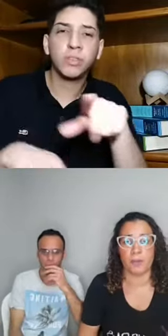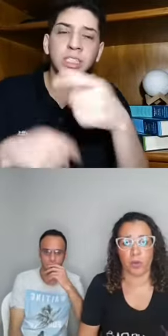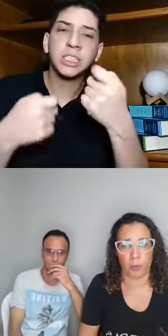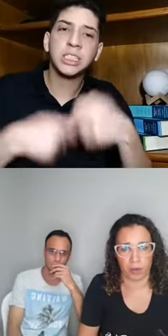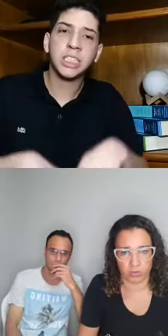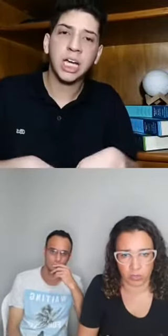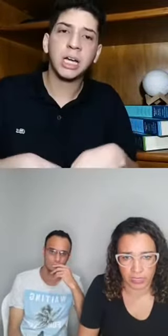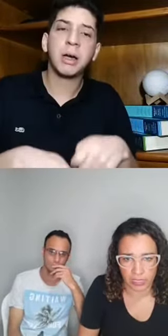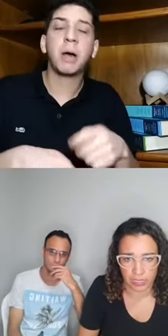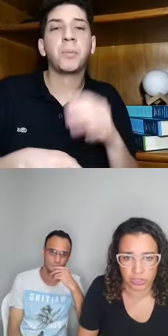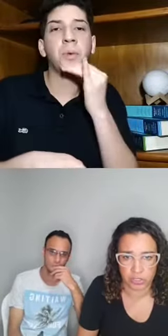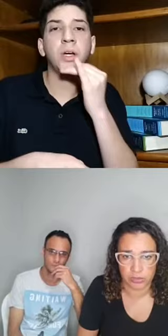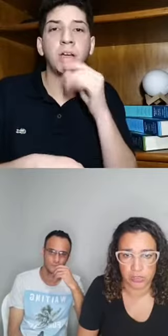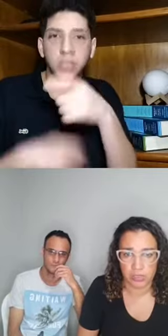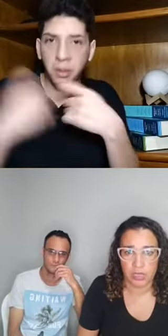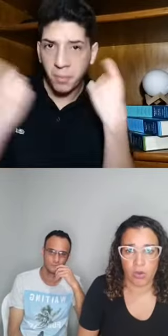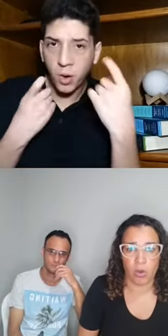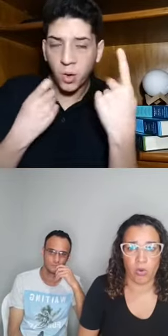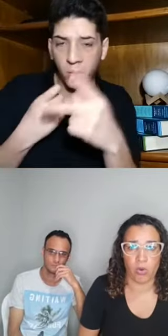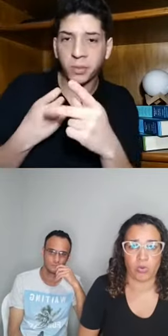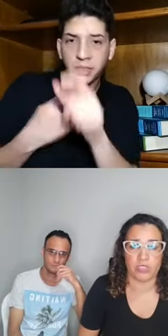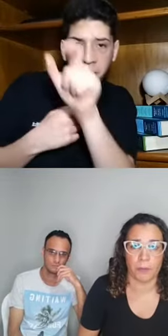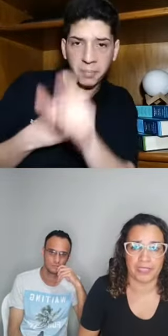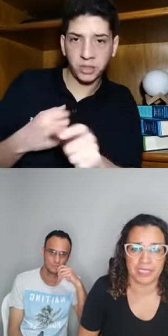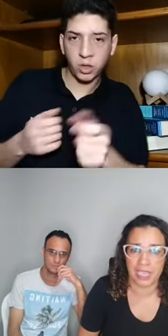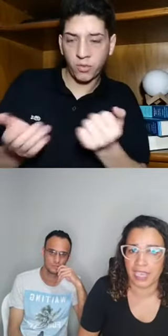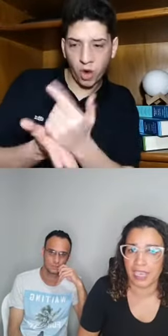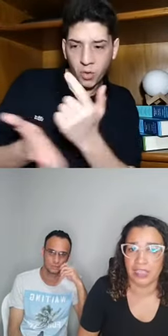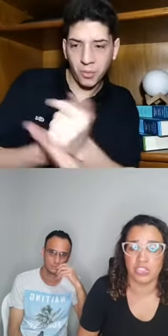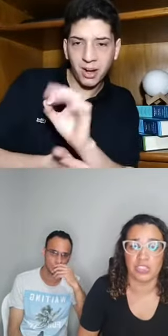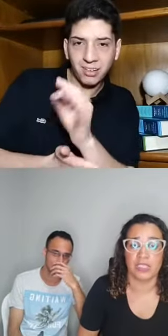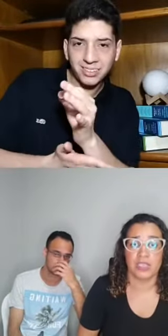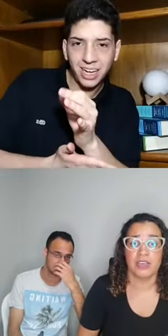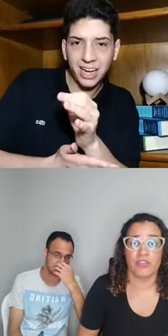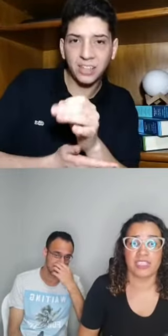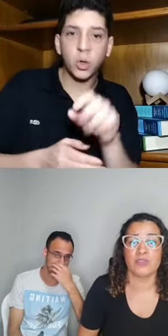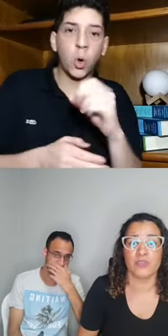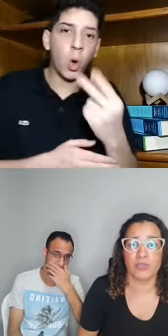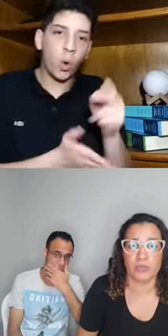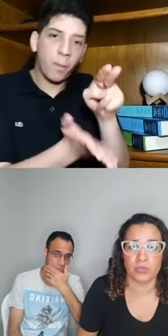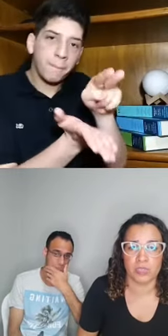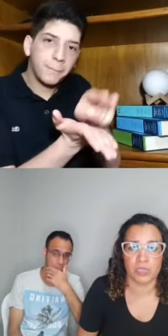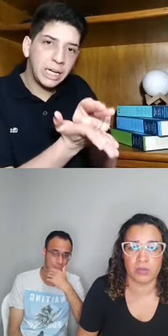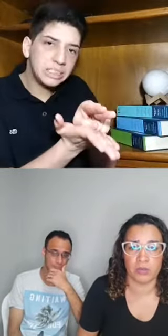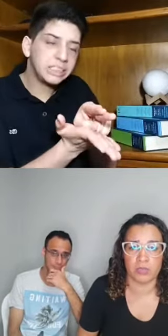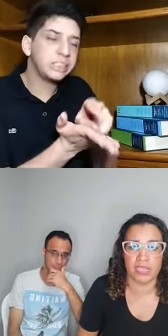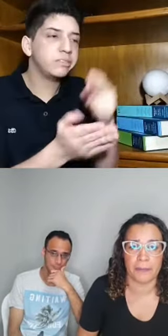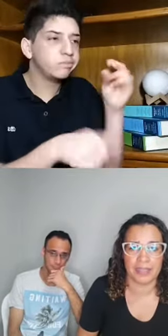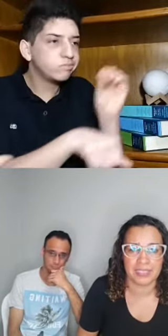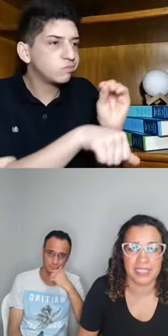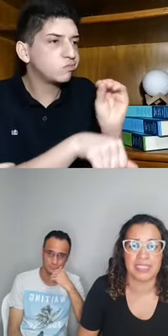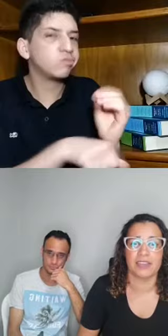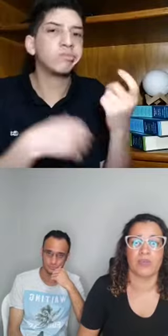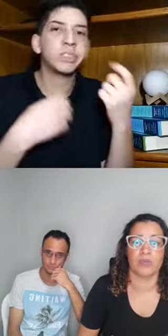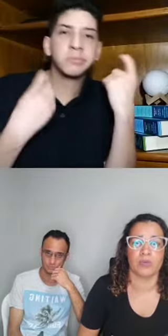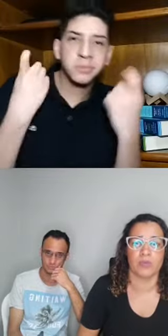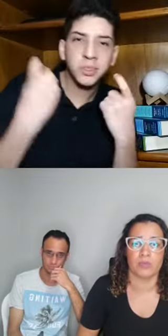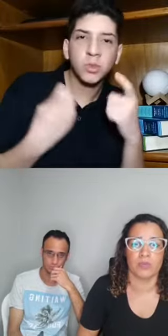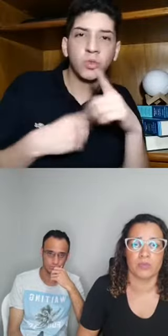Você não preocupa com o seu cliente ou com o seu paciente? Vocês não se